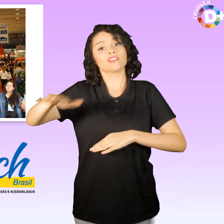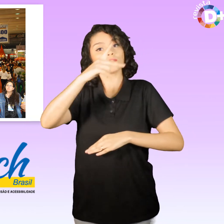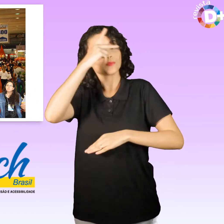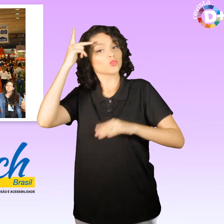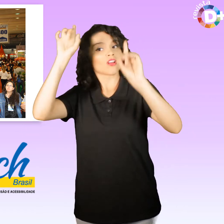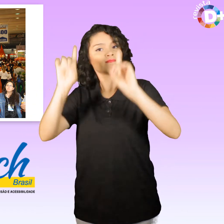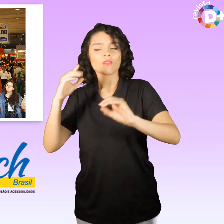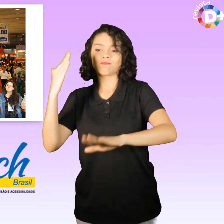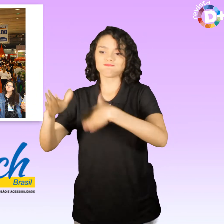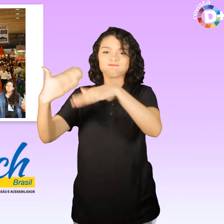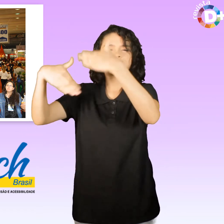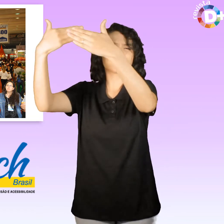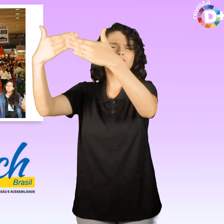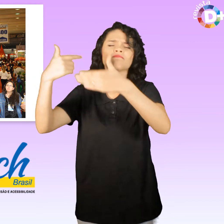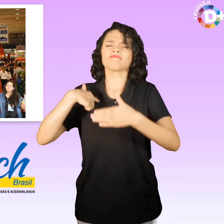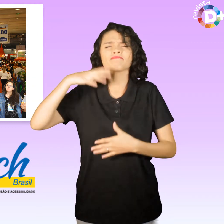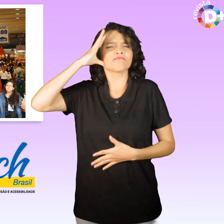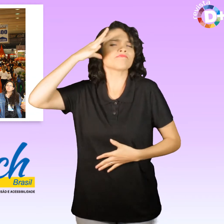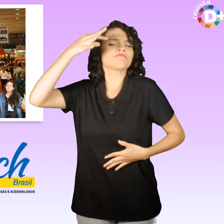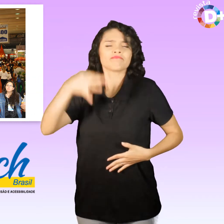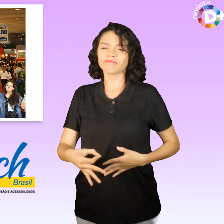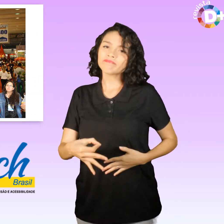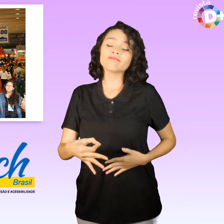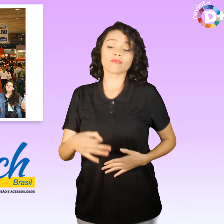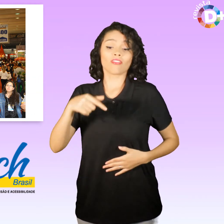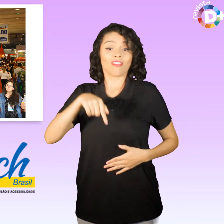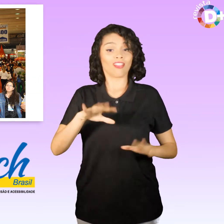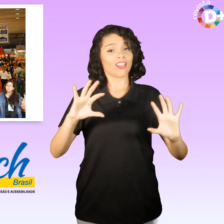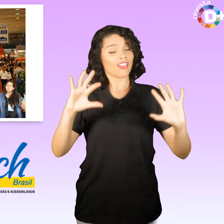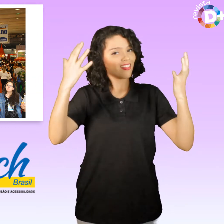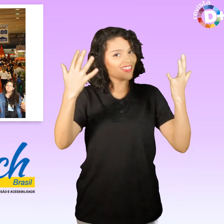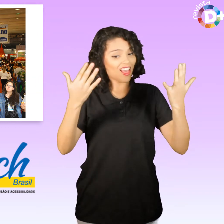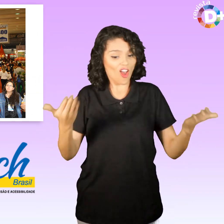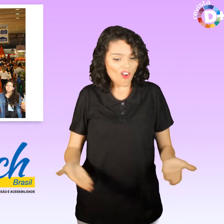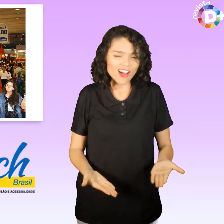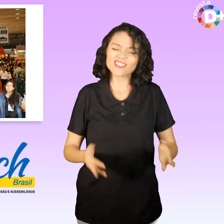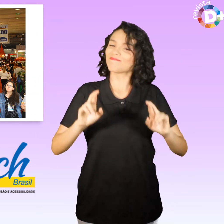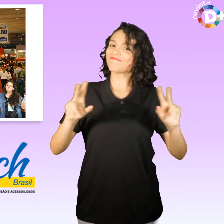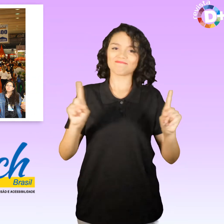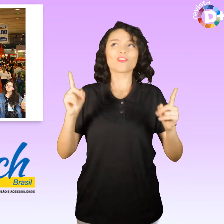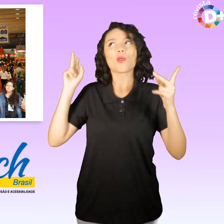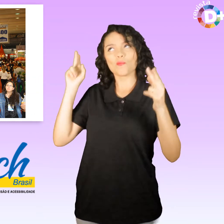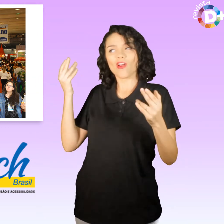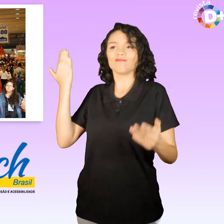Tenho certeza de que essa 15ª edição não será diferente, conclui.